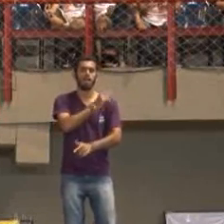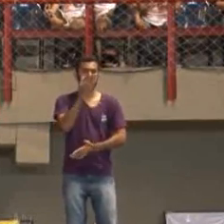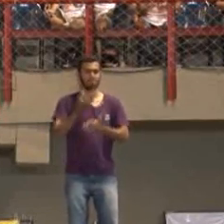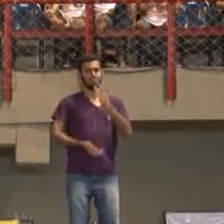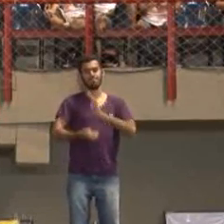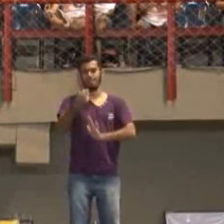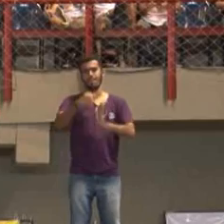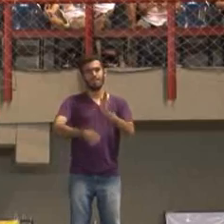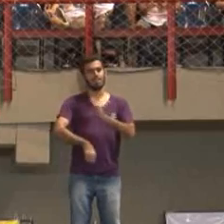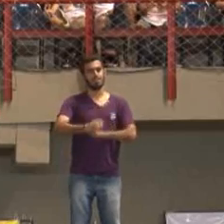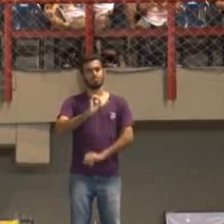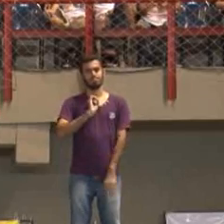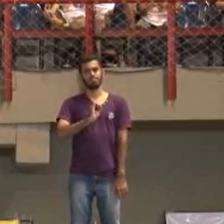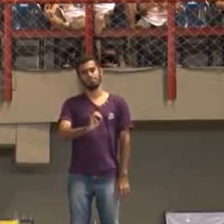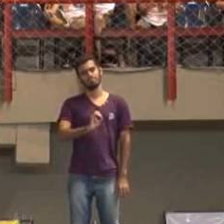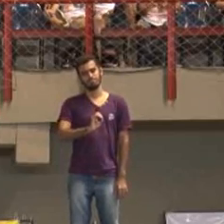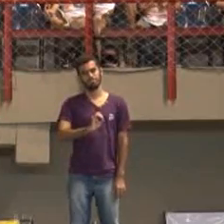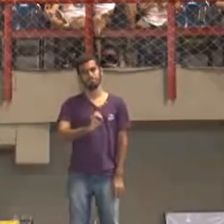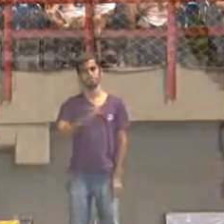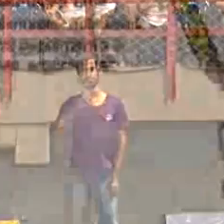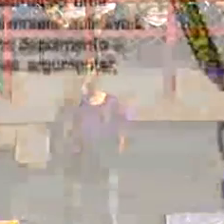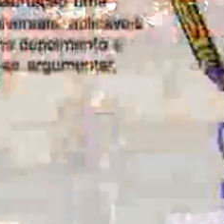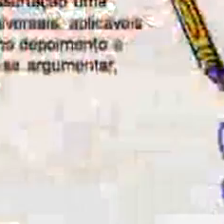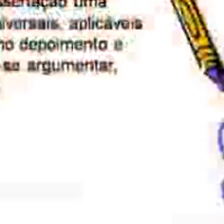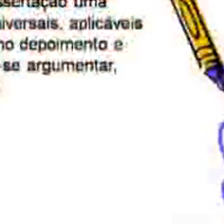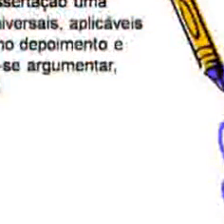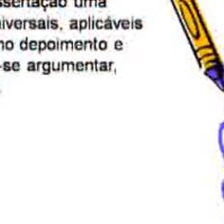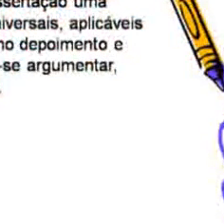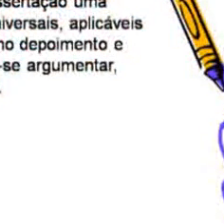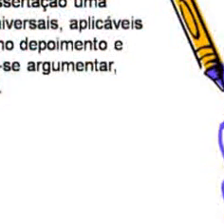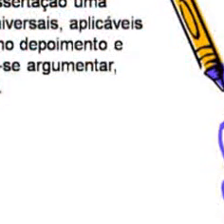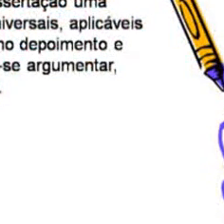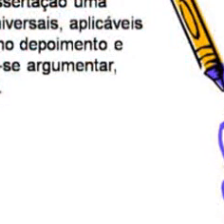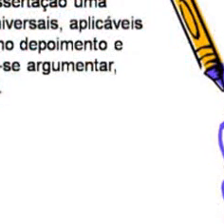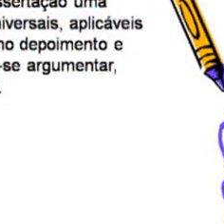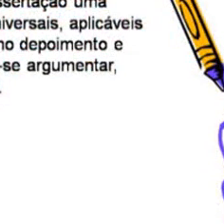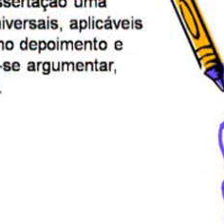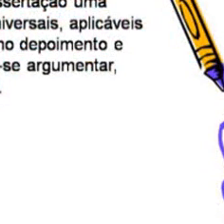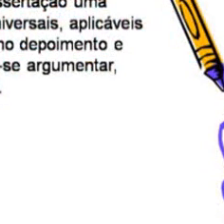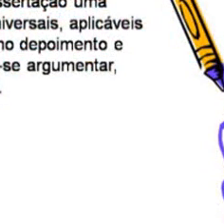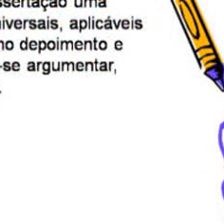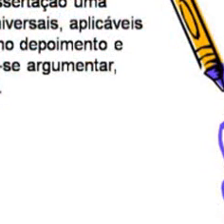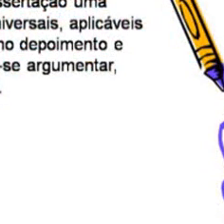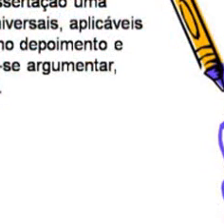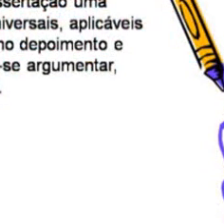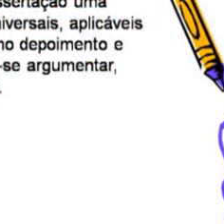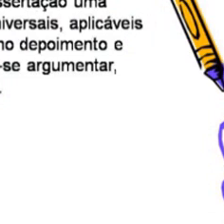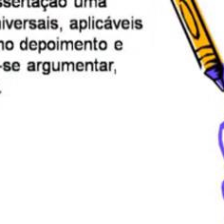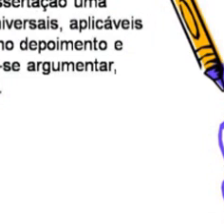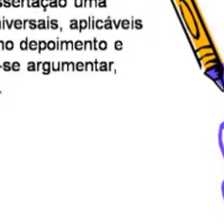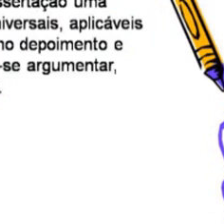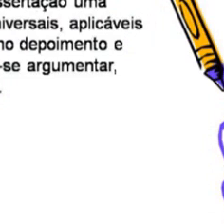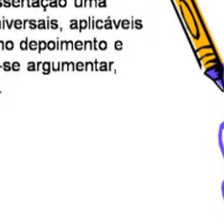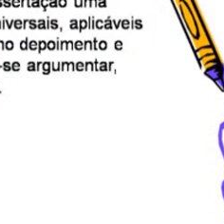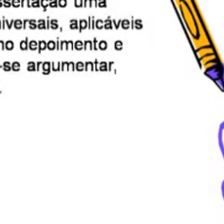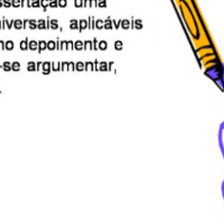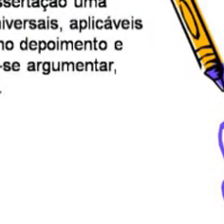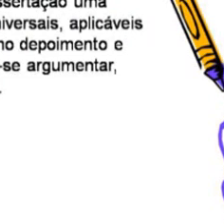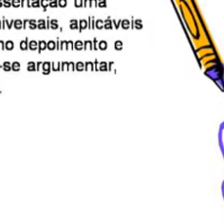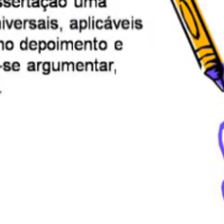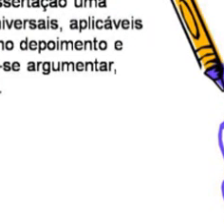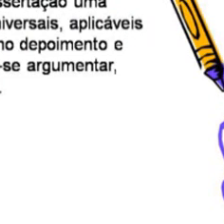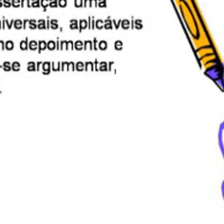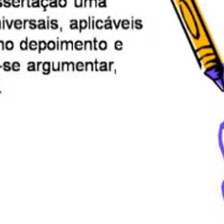Tá certo? Construção incoerente. A questão pessoal soa como depoimento e dissertar exige mais que